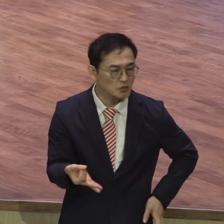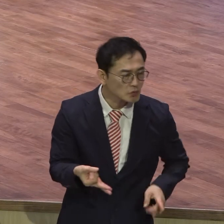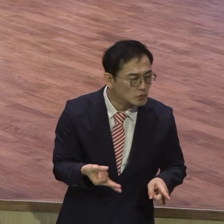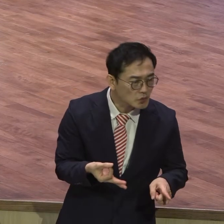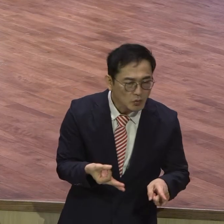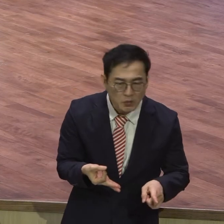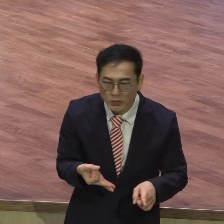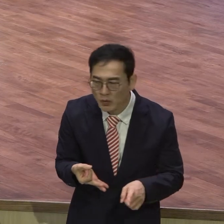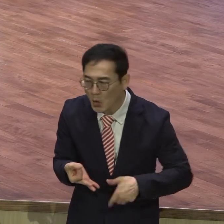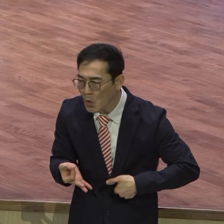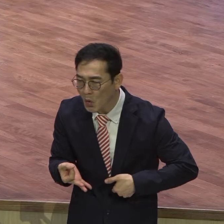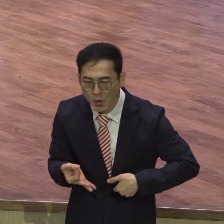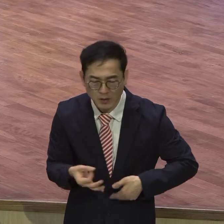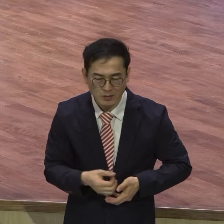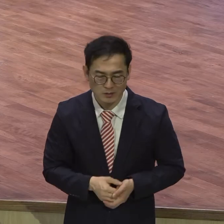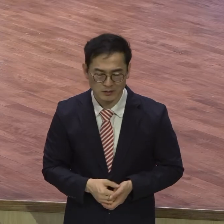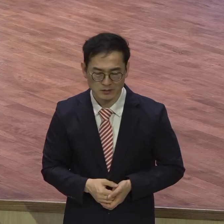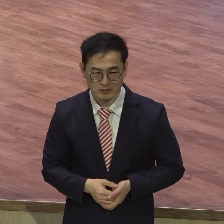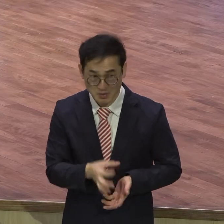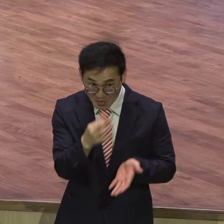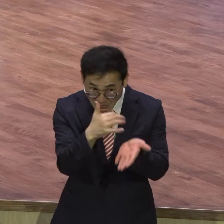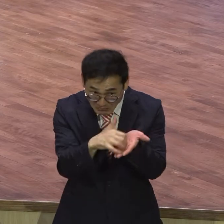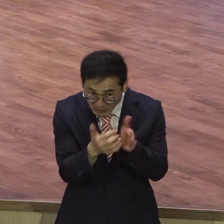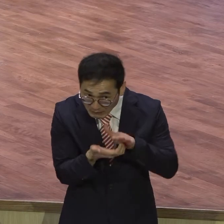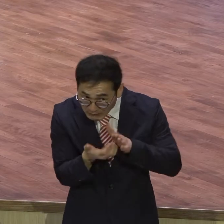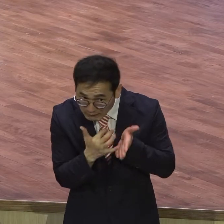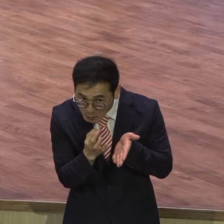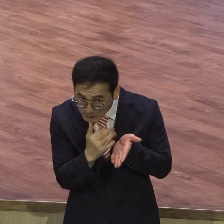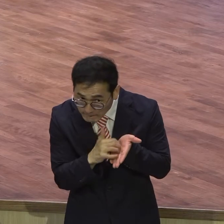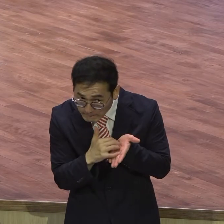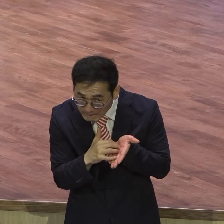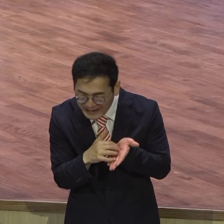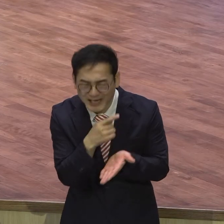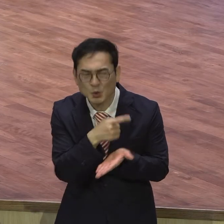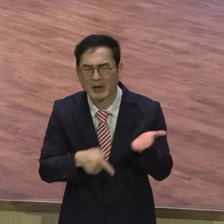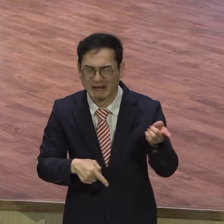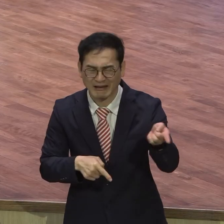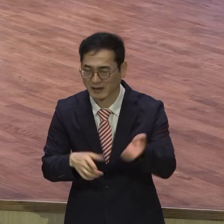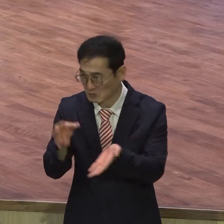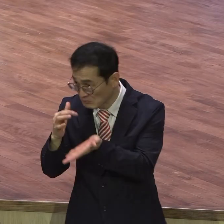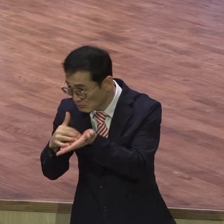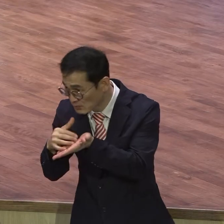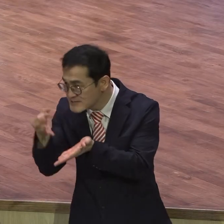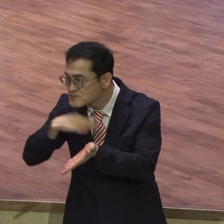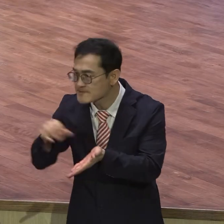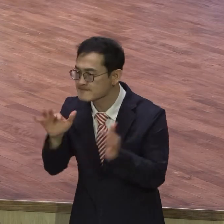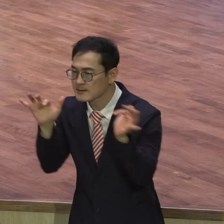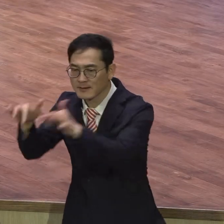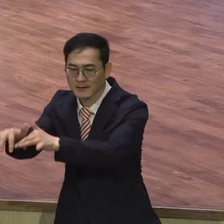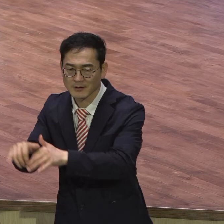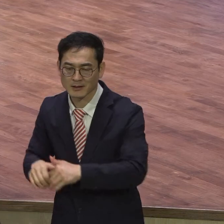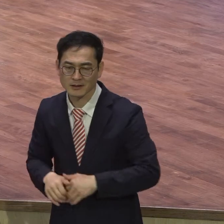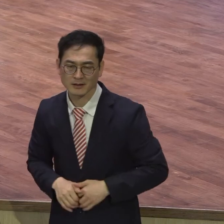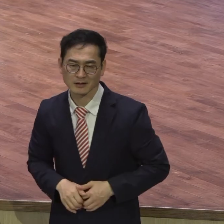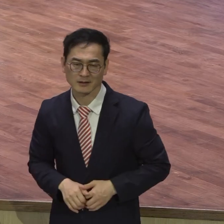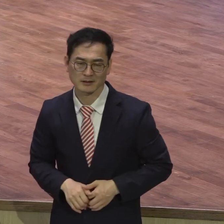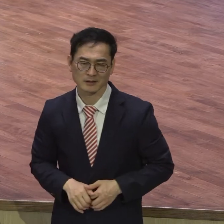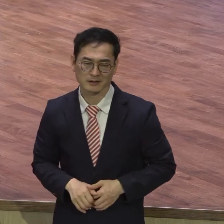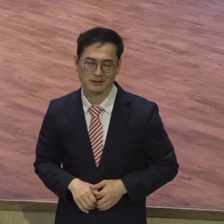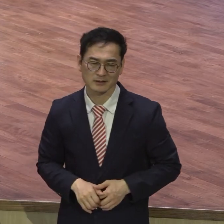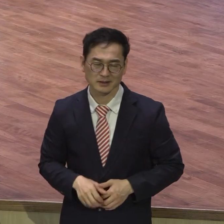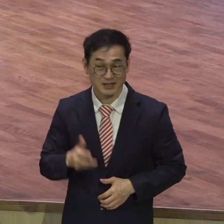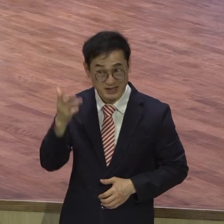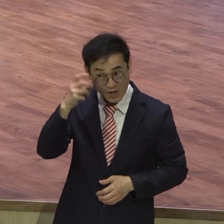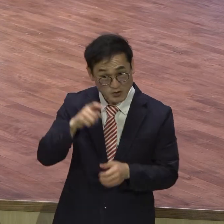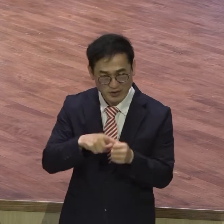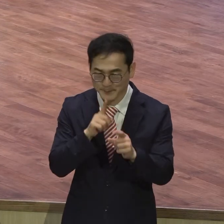얼마나 우리가 손해보는데 얼마나 유익보는데 전부 돈입니다 관심 영적인 말 한 마리도 없어요 전부 물주신적인 말